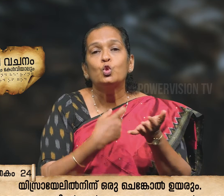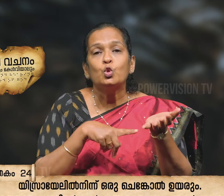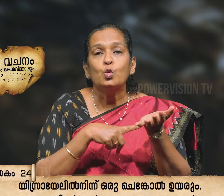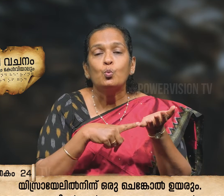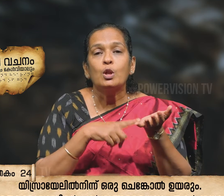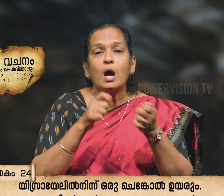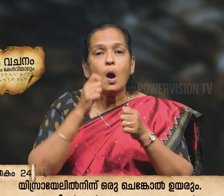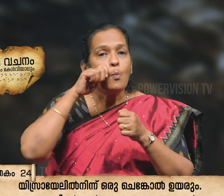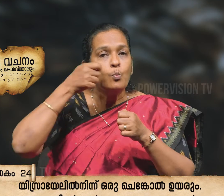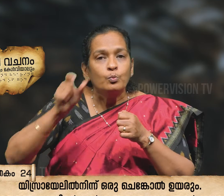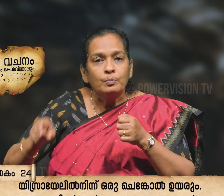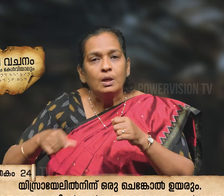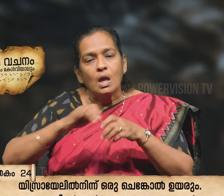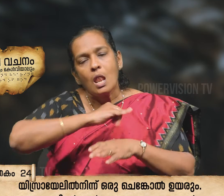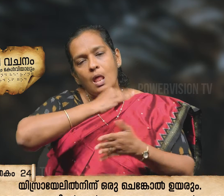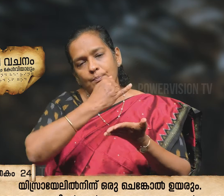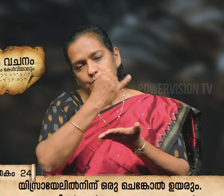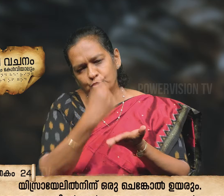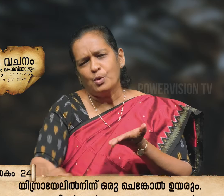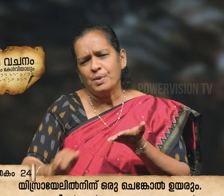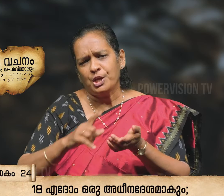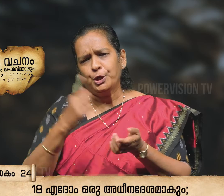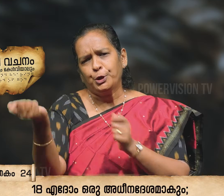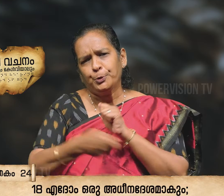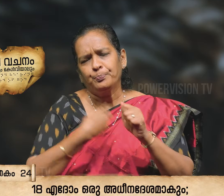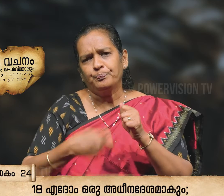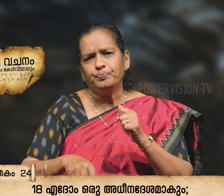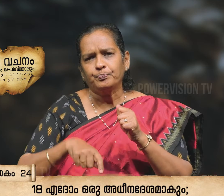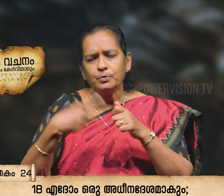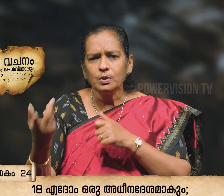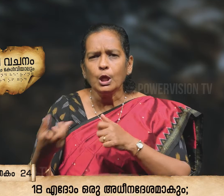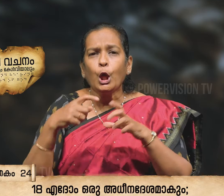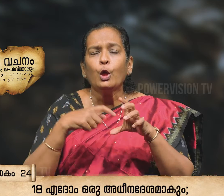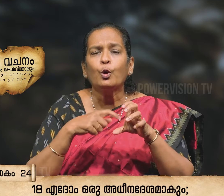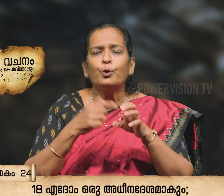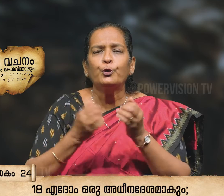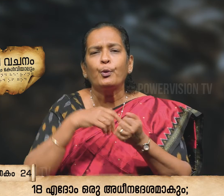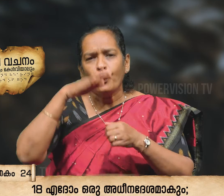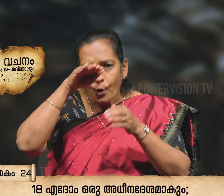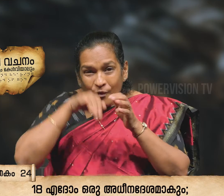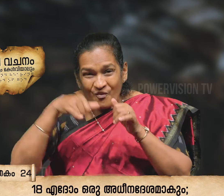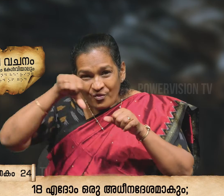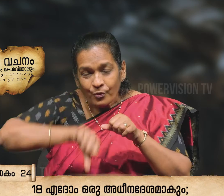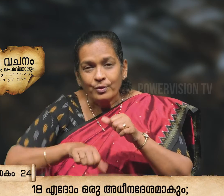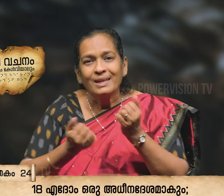തുമുലപുത്രന്മാരെയൊക്കെയും സംഹരിക്കുകയും ചെയ്യും. ഏദോം ഒരു അധീനദേശമാകും, ശത്രുവായ